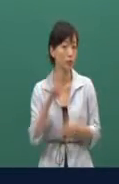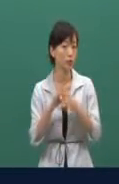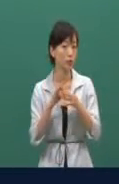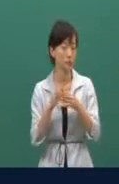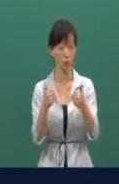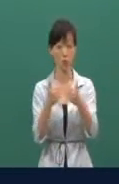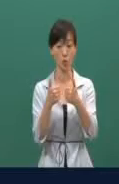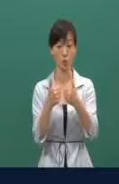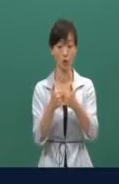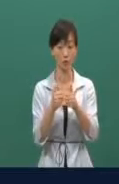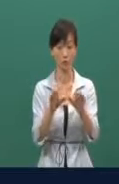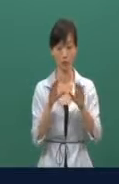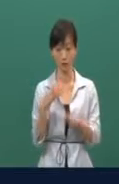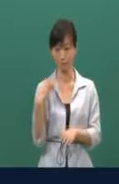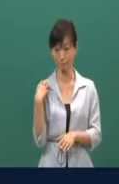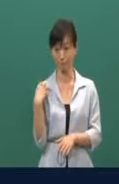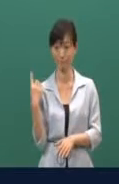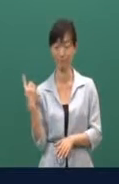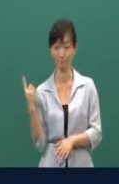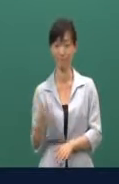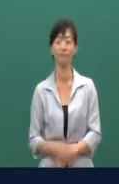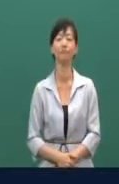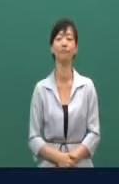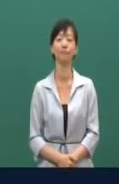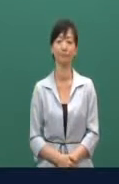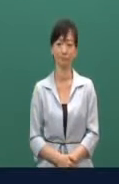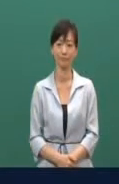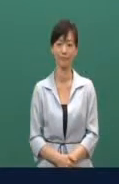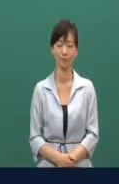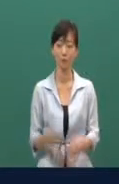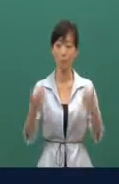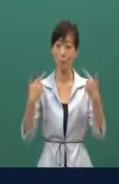の聞こえについての相談を受け付けています。